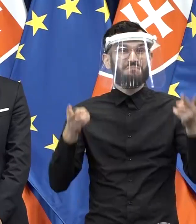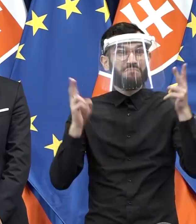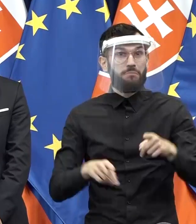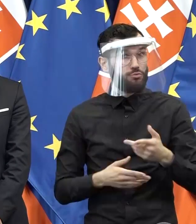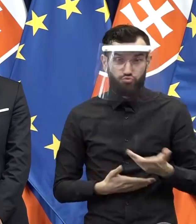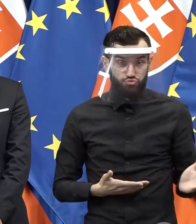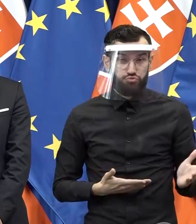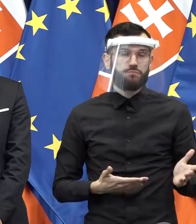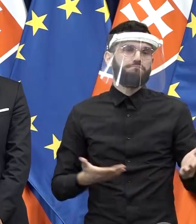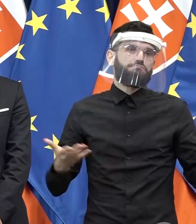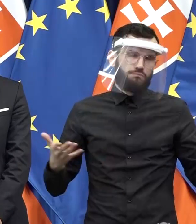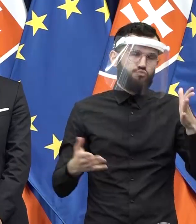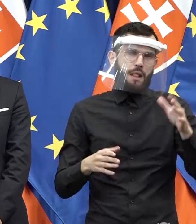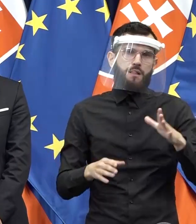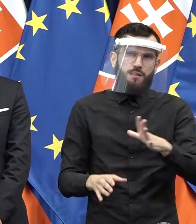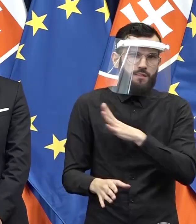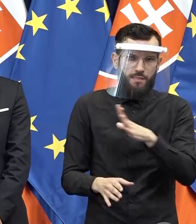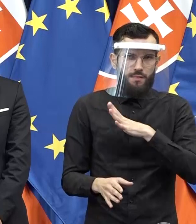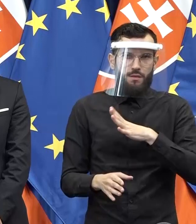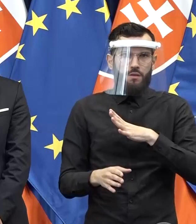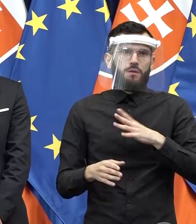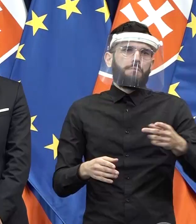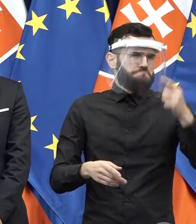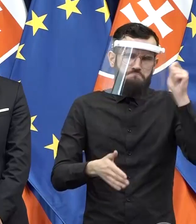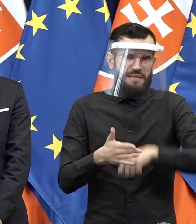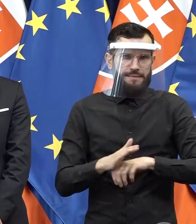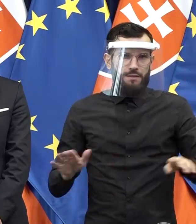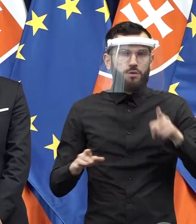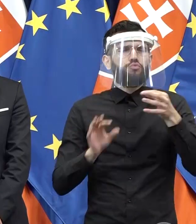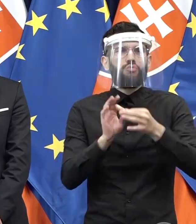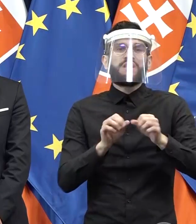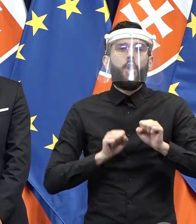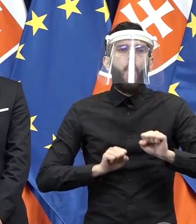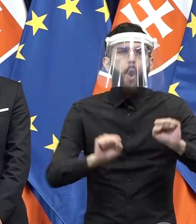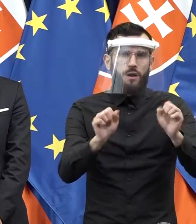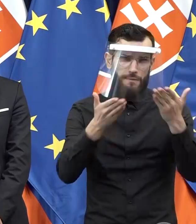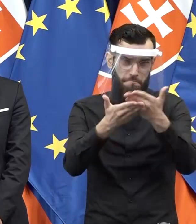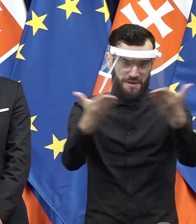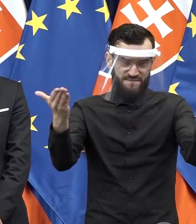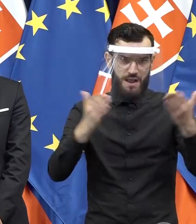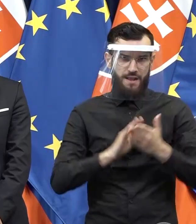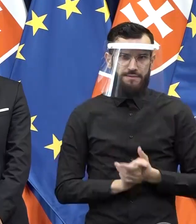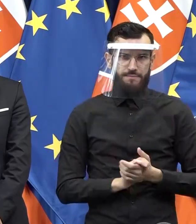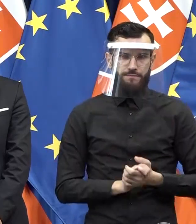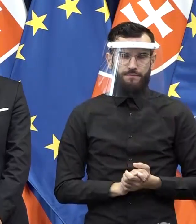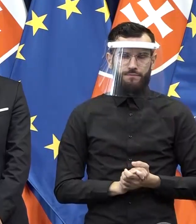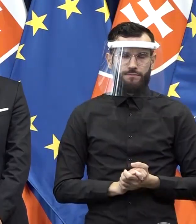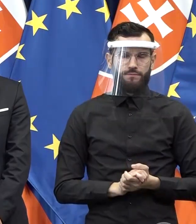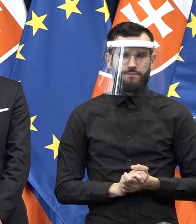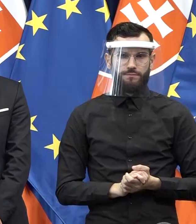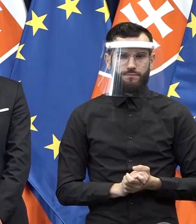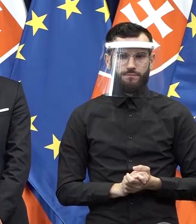pristúpime aj k radikálnejším opatreniám, lebo je to v záujme ochrany vášho zdravia, aj zdravia nás všetkých.